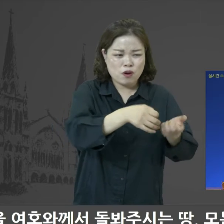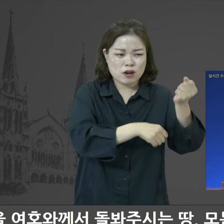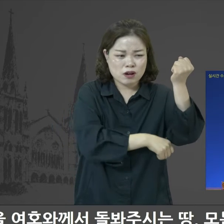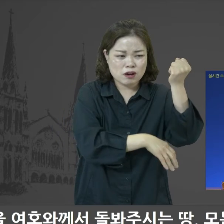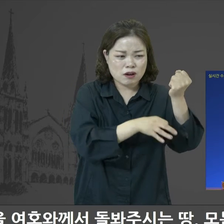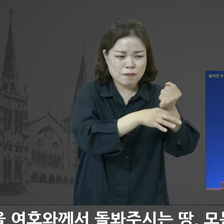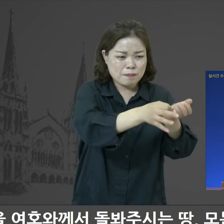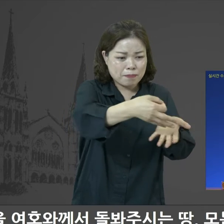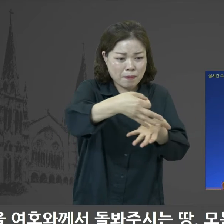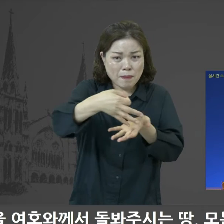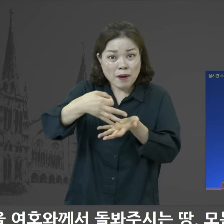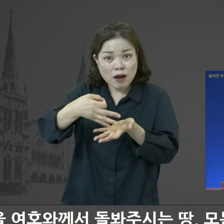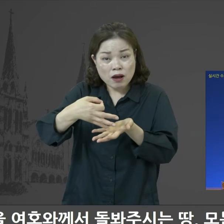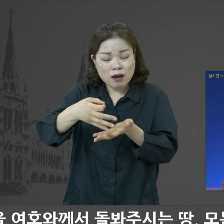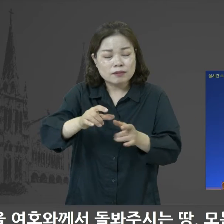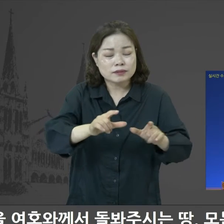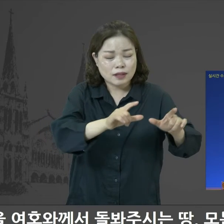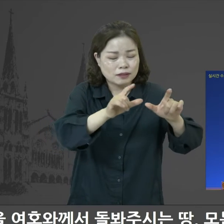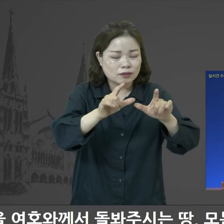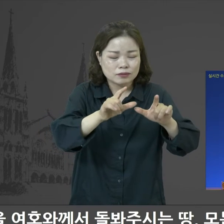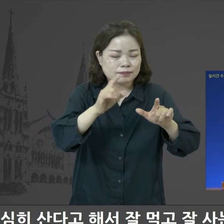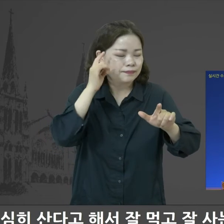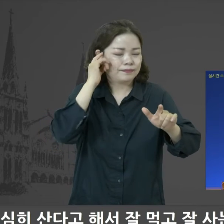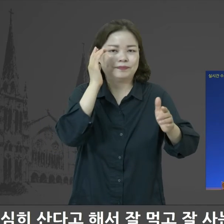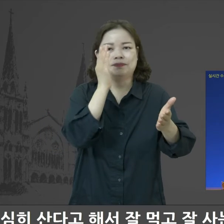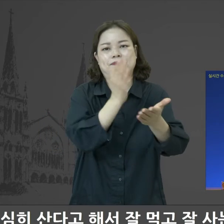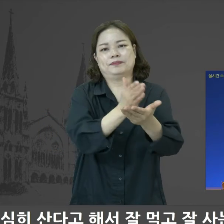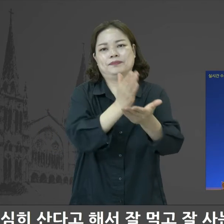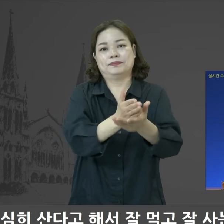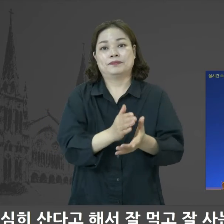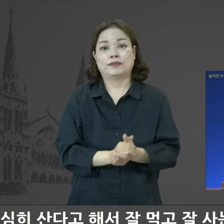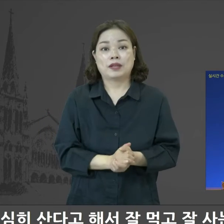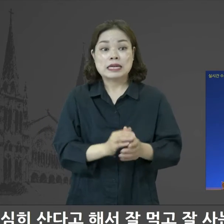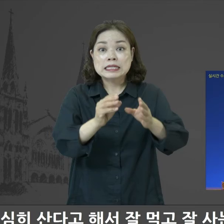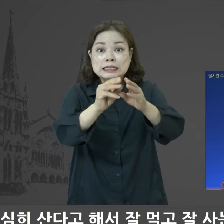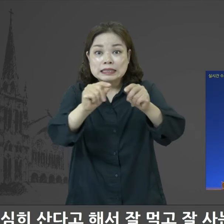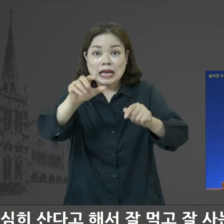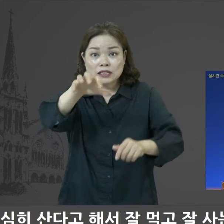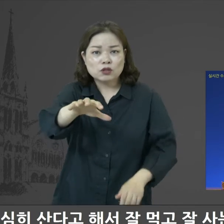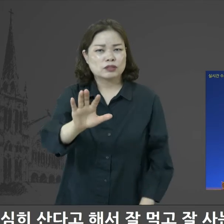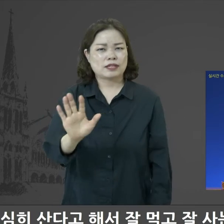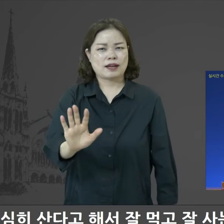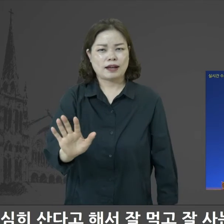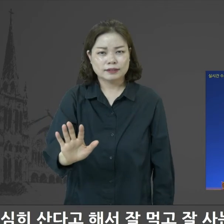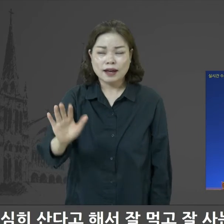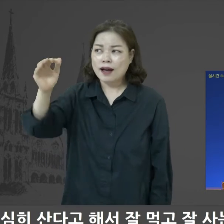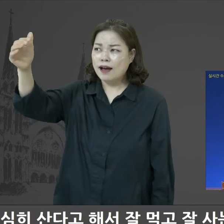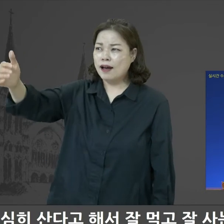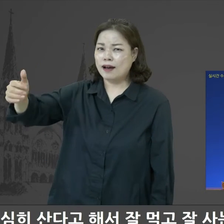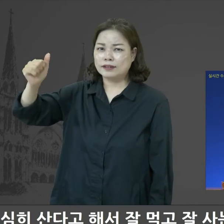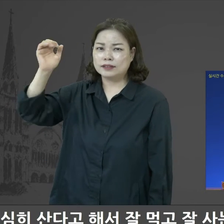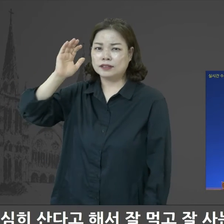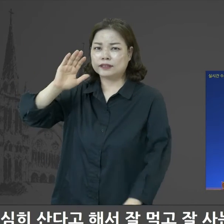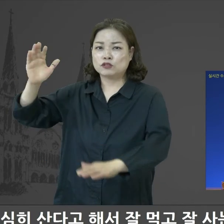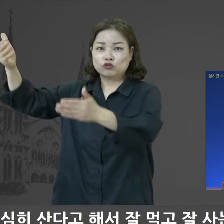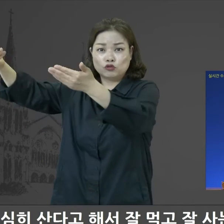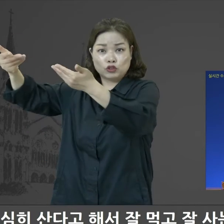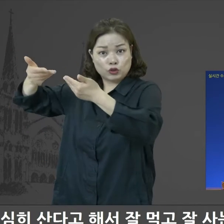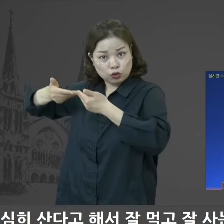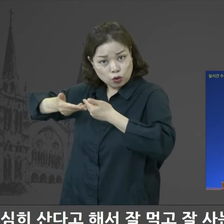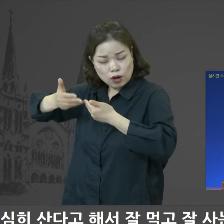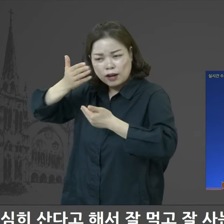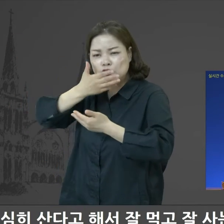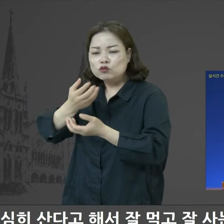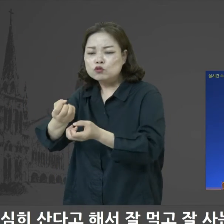하면 잘 살 수 있다고 생각합니다. 그렇지 않습니다. 그 땅은 그런 곳이 아닙니다. 하나님께서 하늘의 문을 여시고